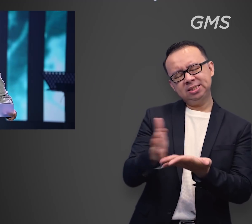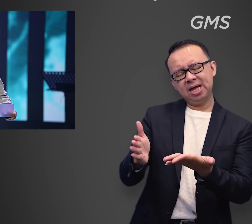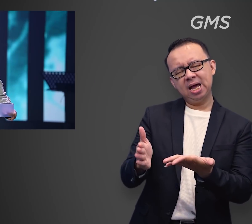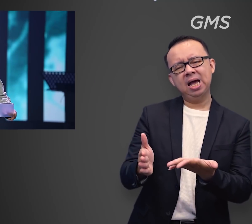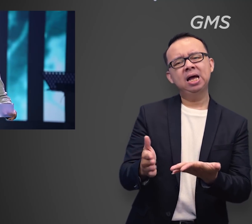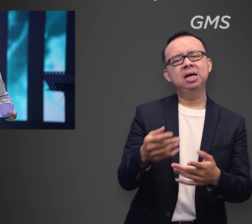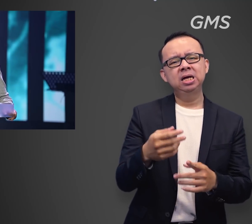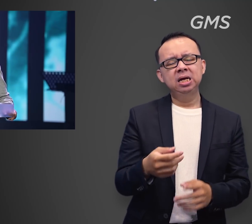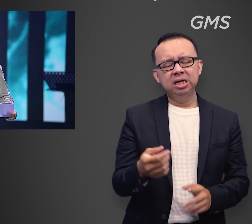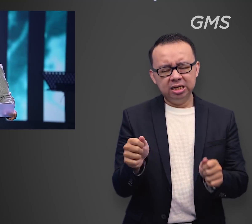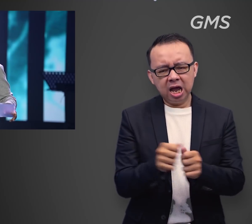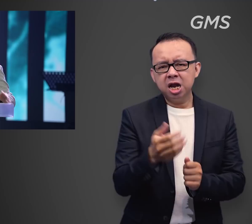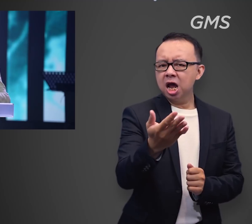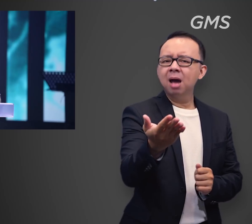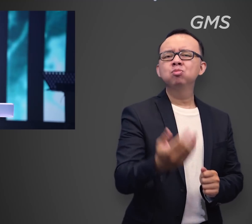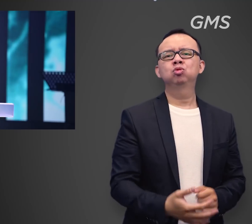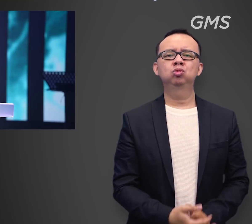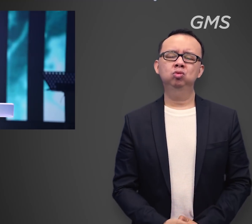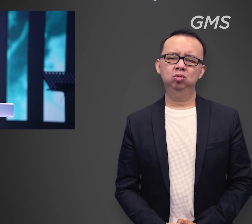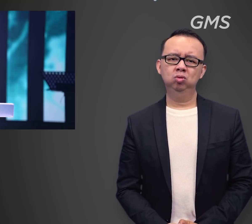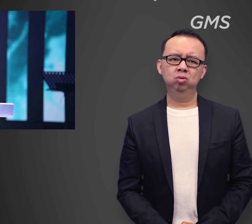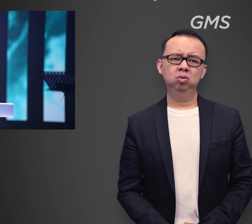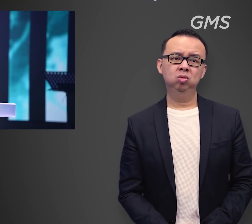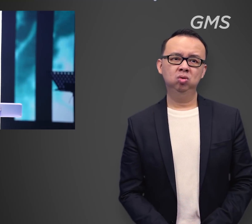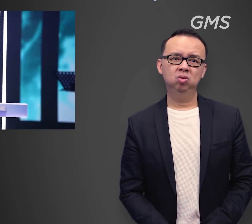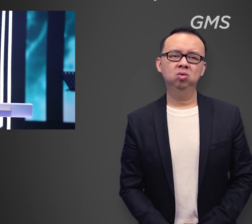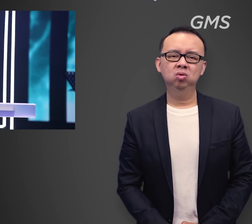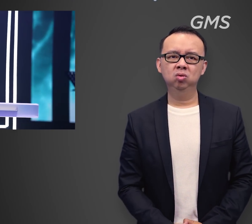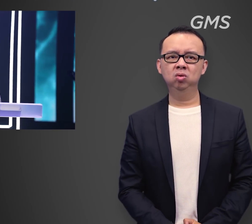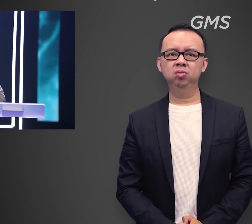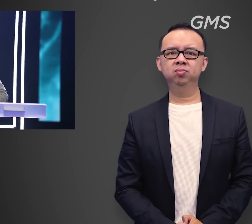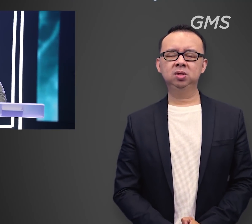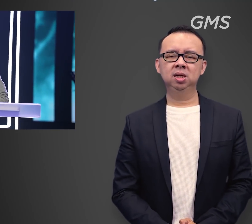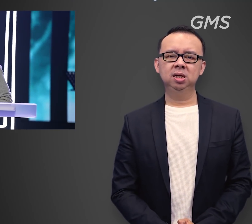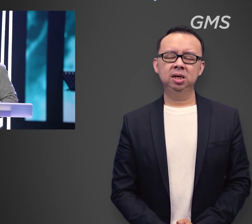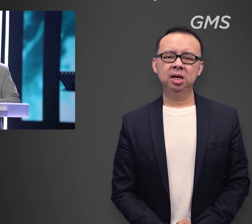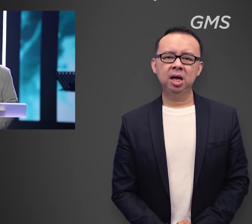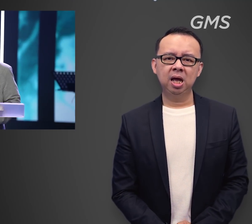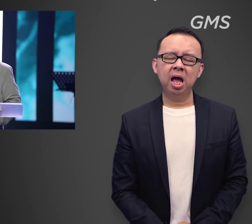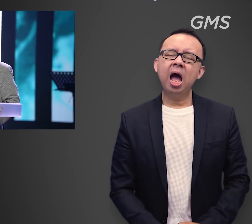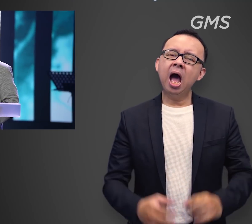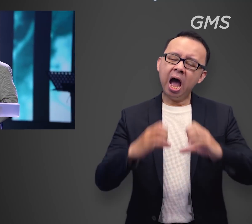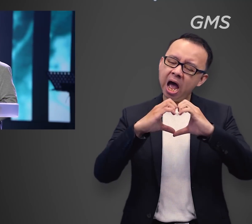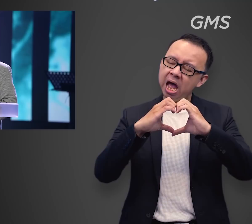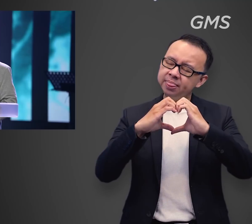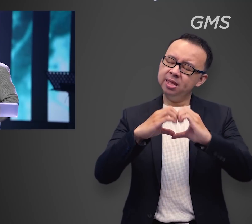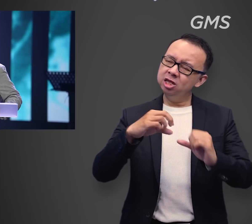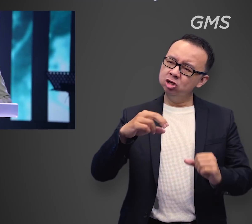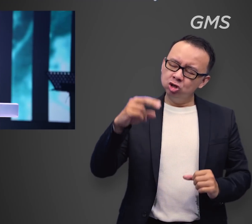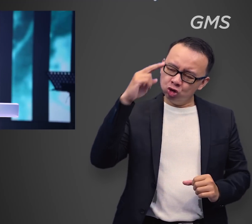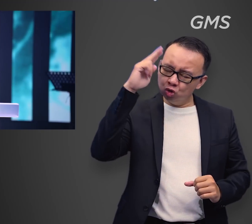kasihnya. Maka itu dengan sebuah inisiatif daripada Tuhan. Betapa hati Tuhan itu rindu